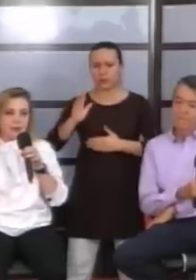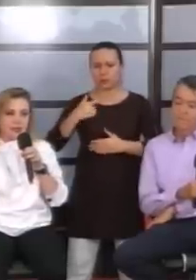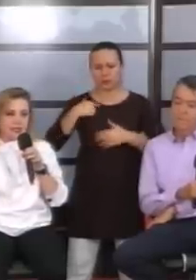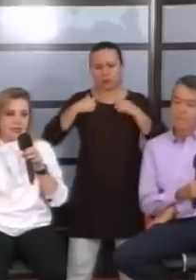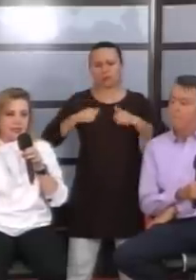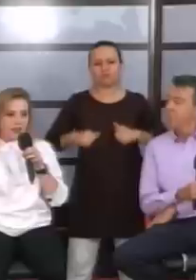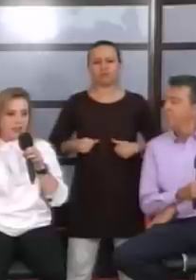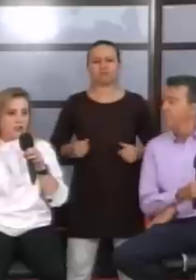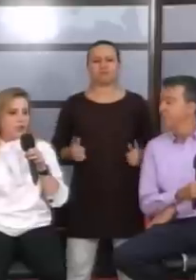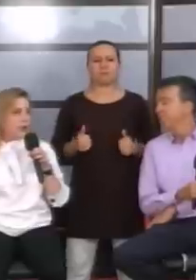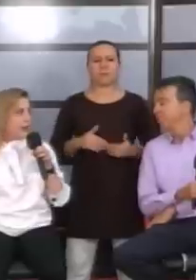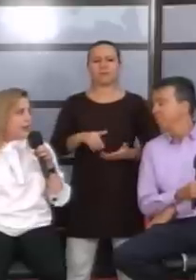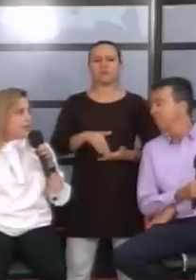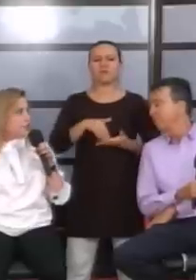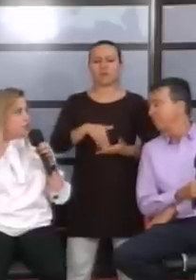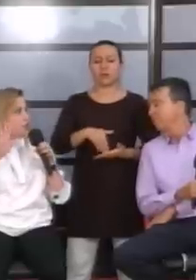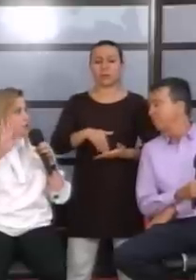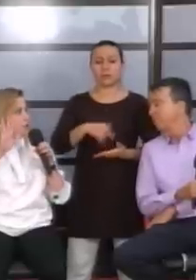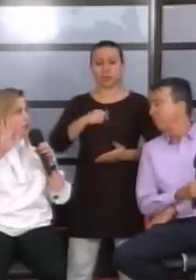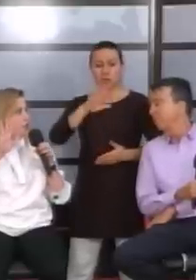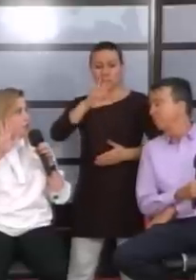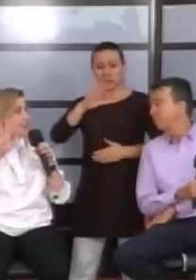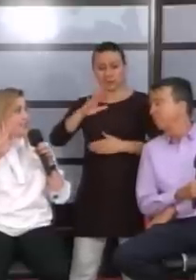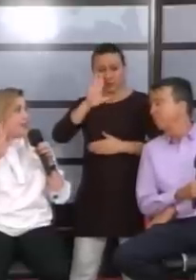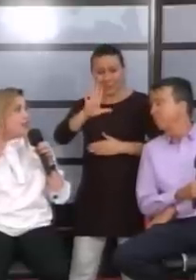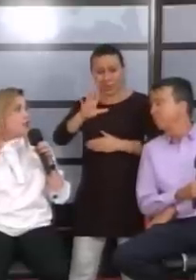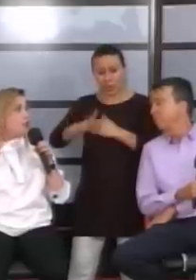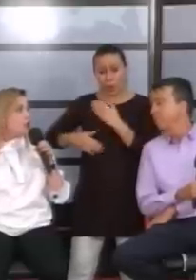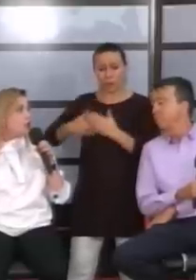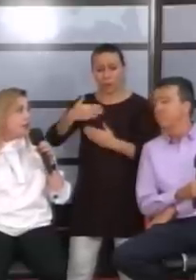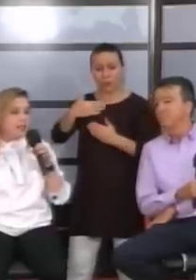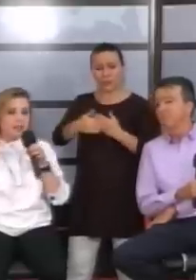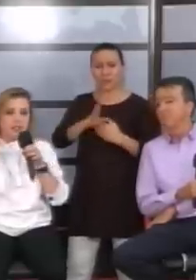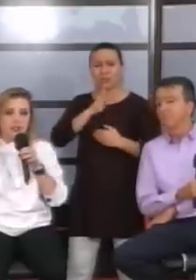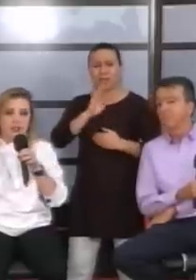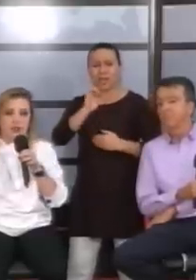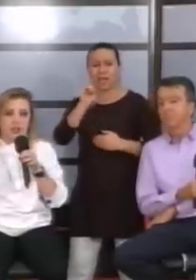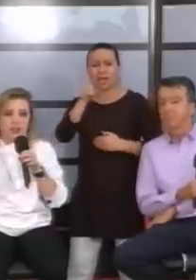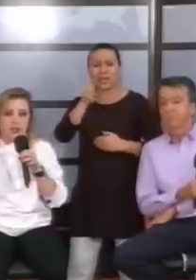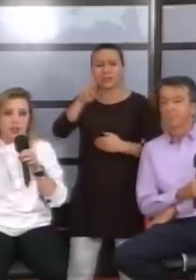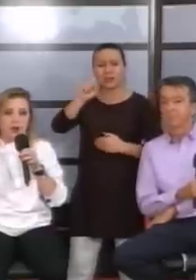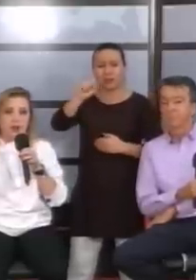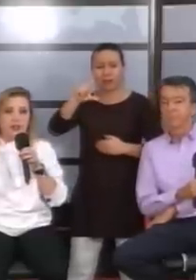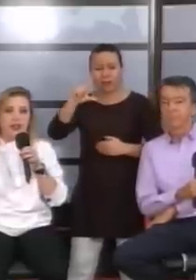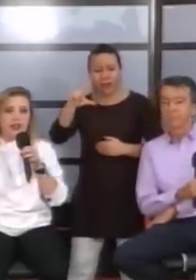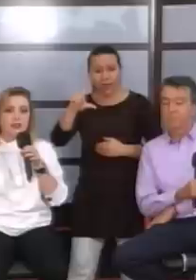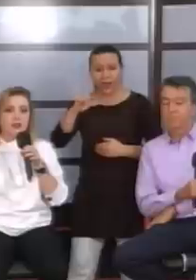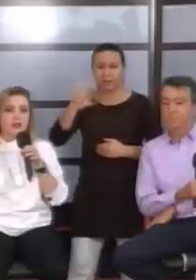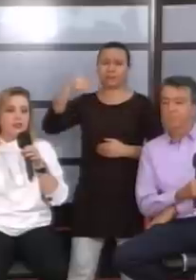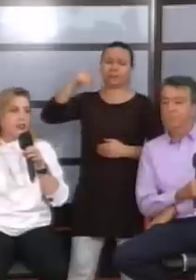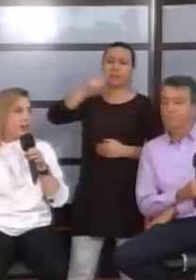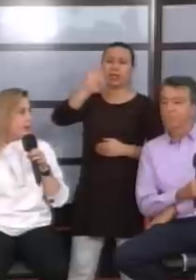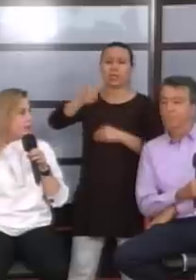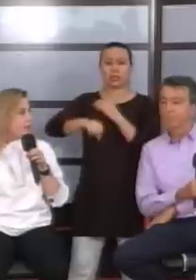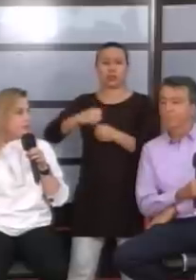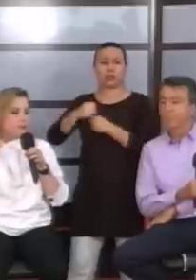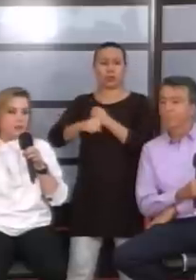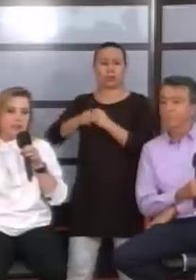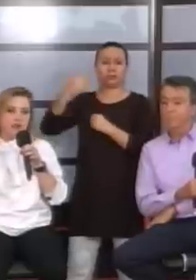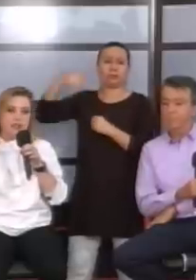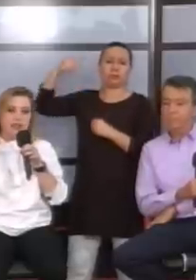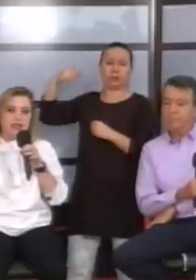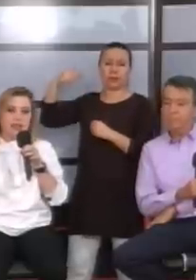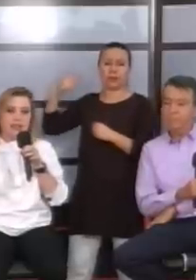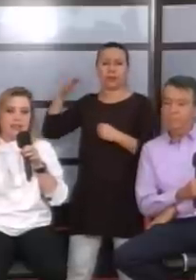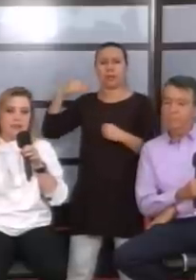camiseta puesta. Estuve en esos 5 procesos, desde Israel Londoño hace 18 años, cuando era concejal. Después